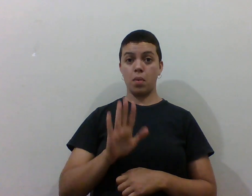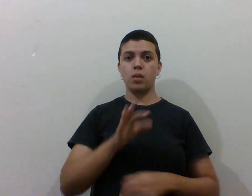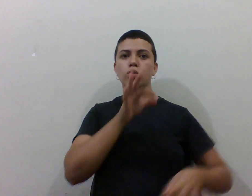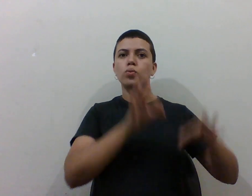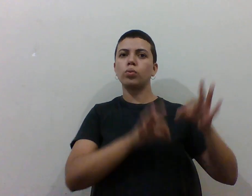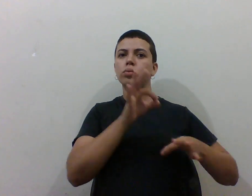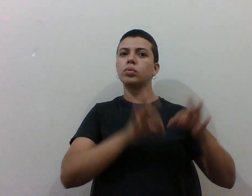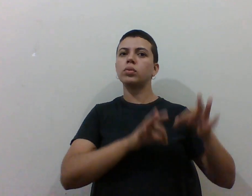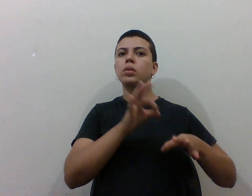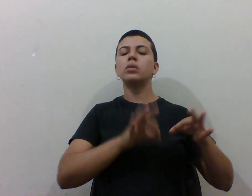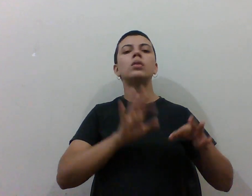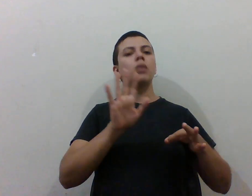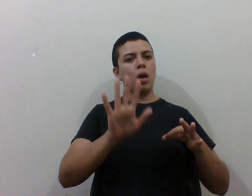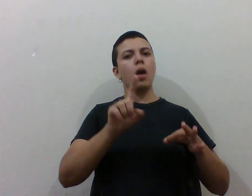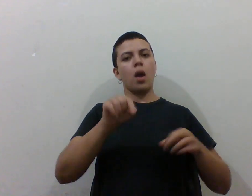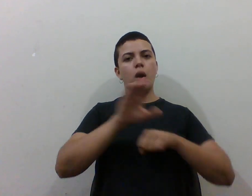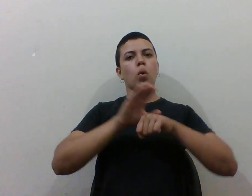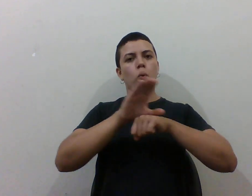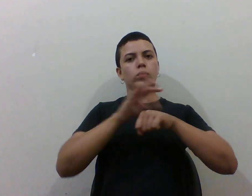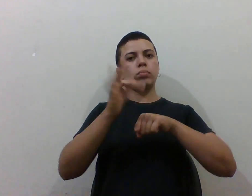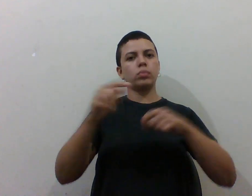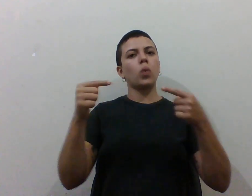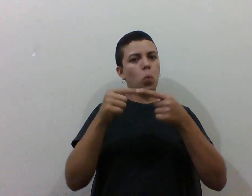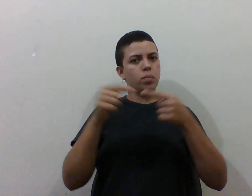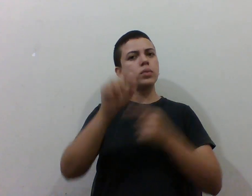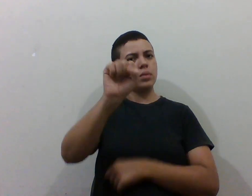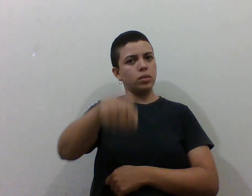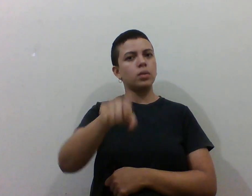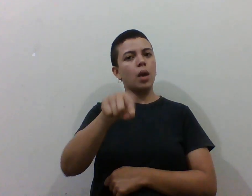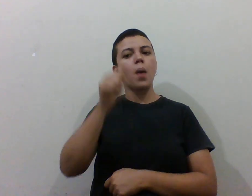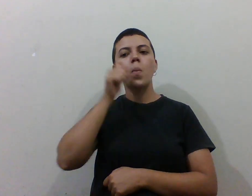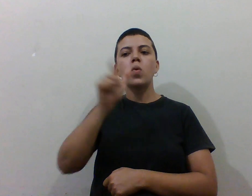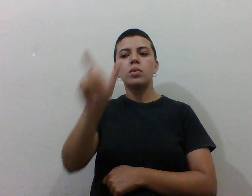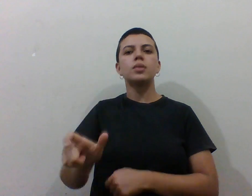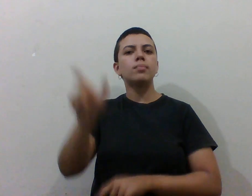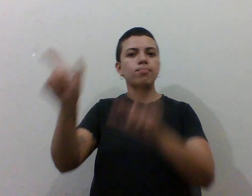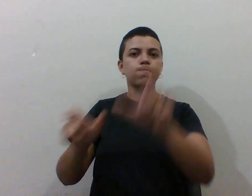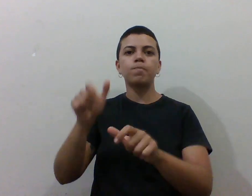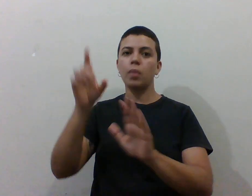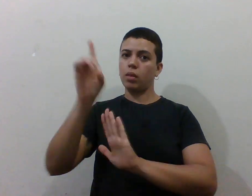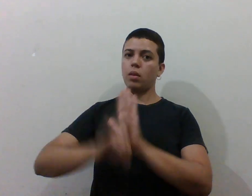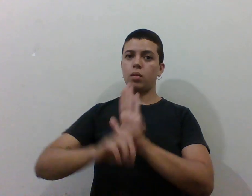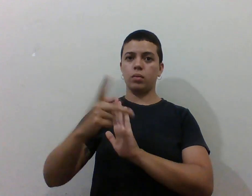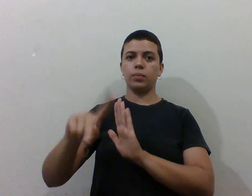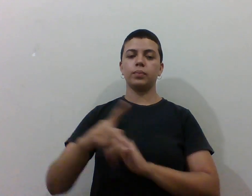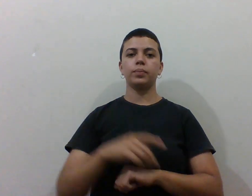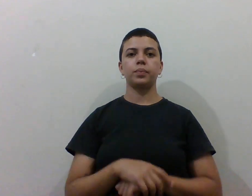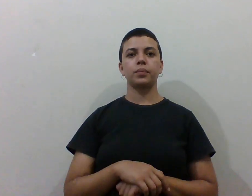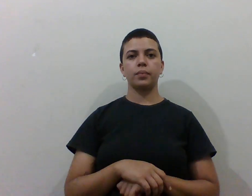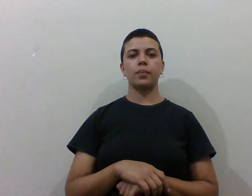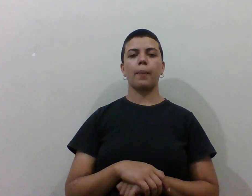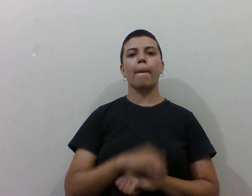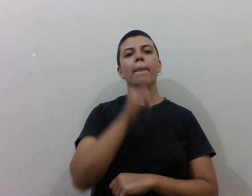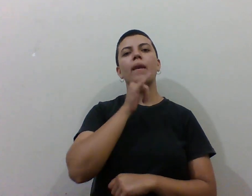reconheceu que ela era constitucional. E aí eu poderia ficar aqui também dando muitos outros exemplos. O feminicídio, por exemplo,